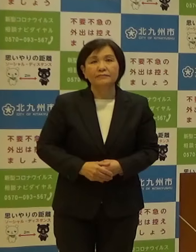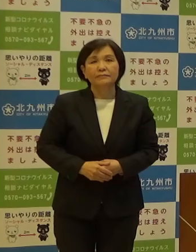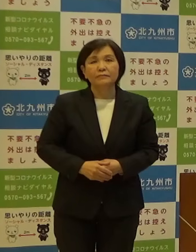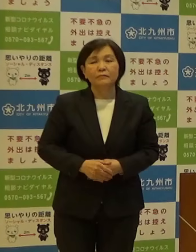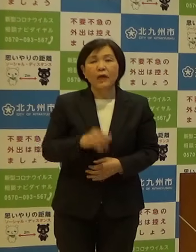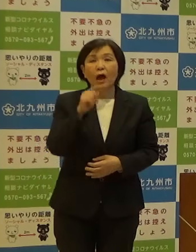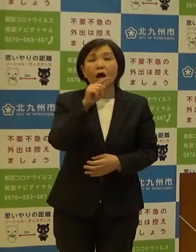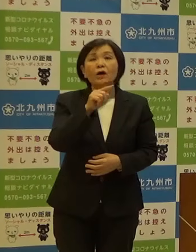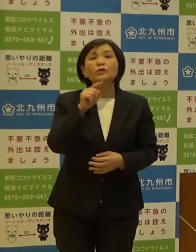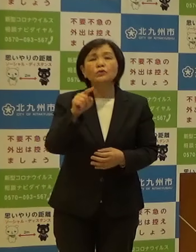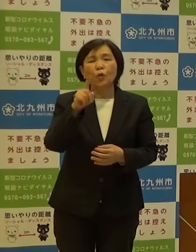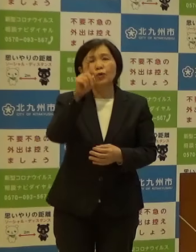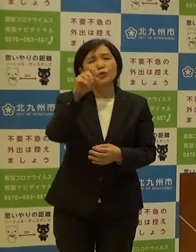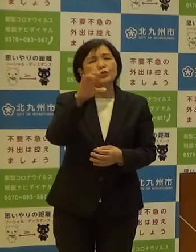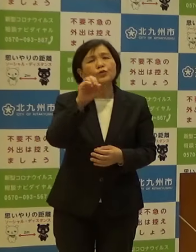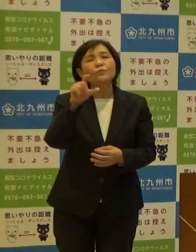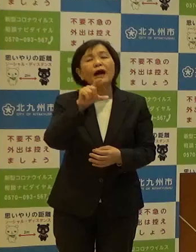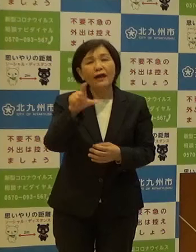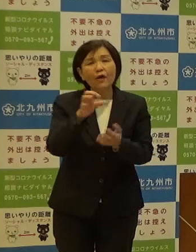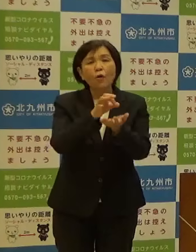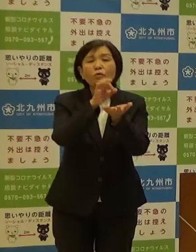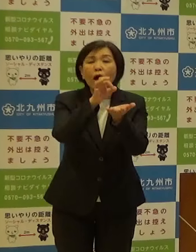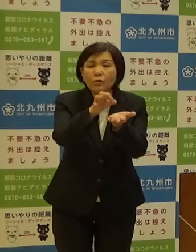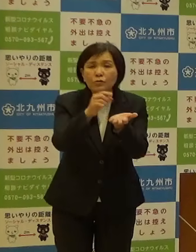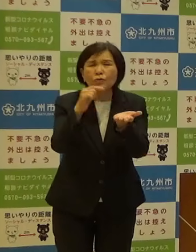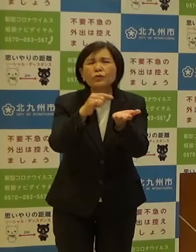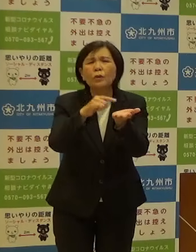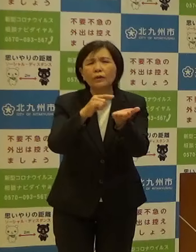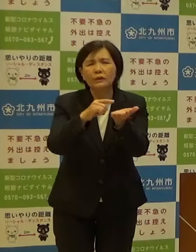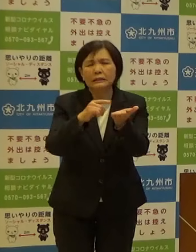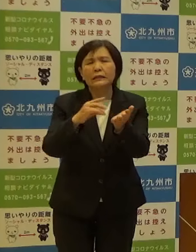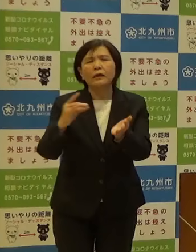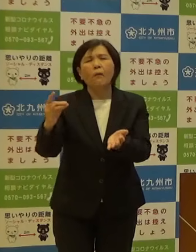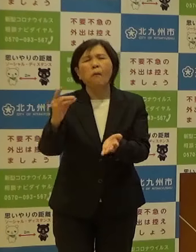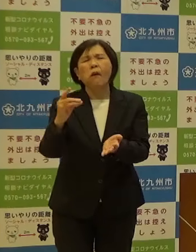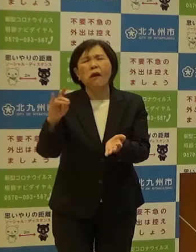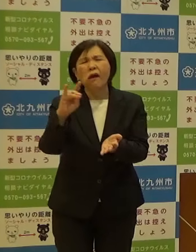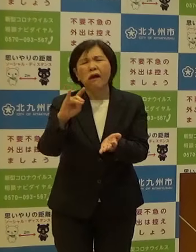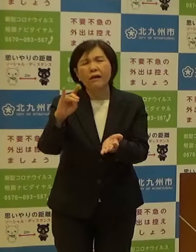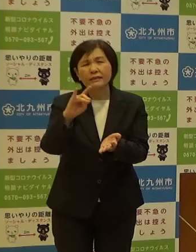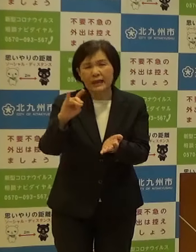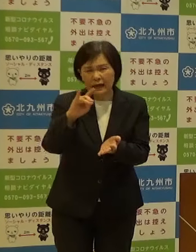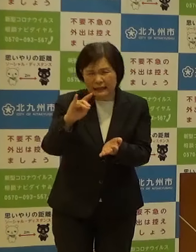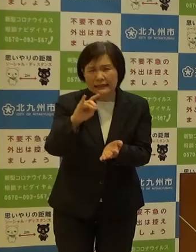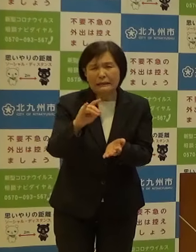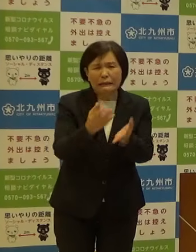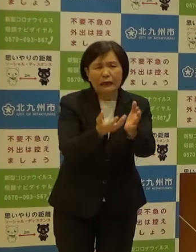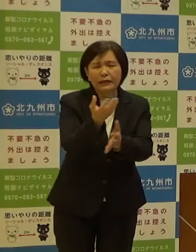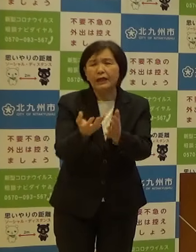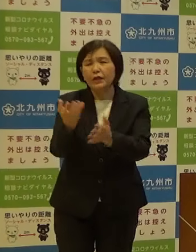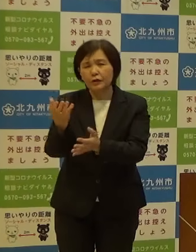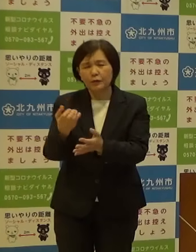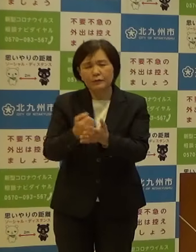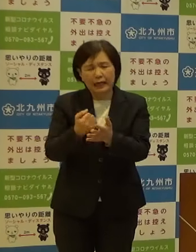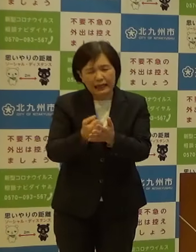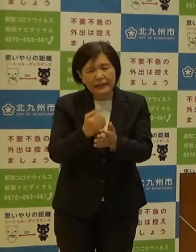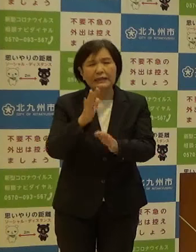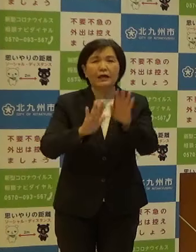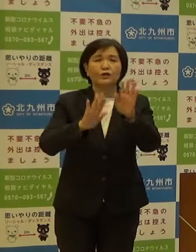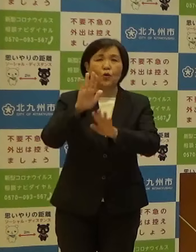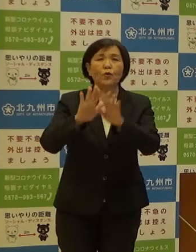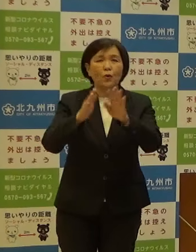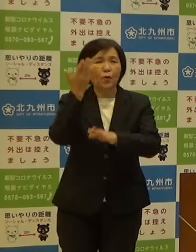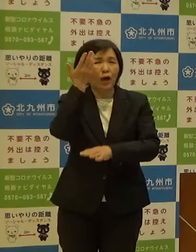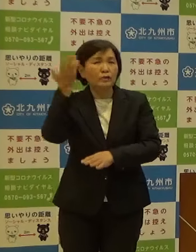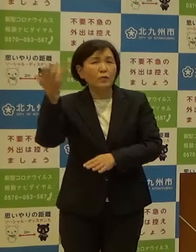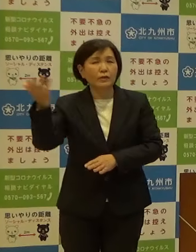こうしたことになりますと、これに便乗した詐欺というものが出てくる、大変残念な状況も想定